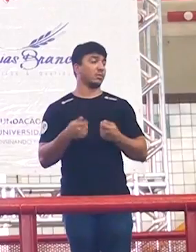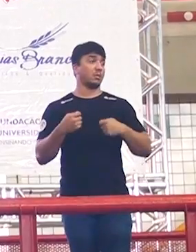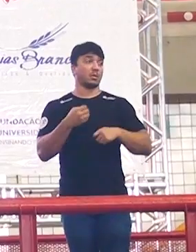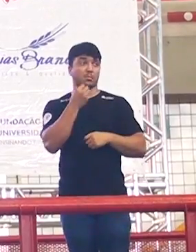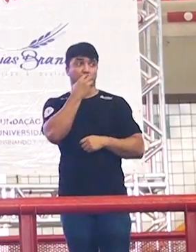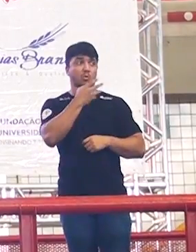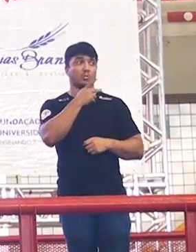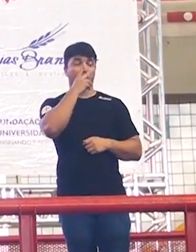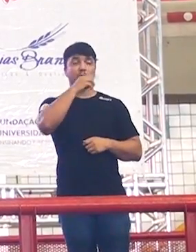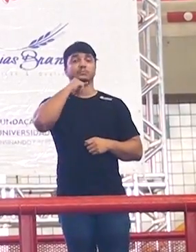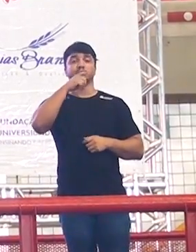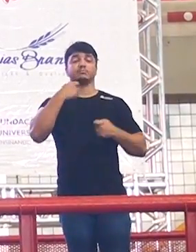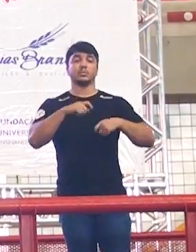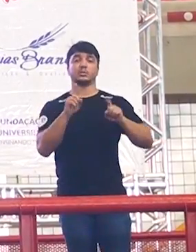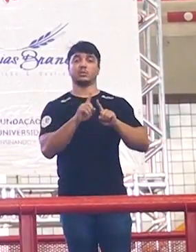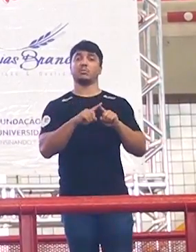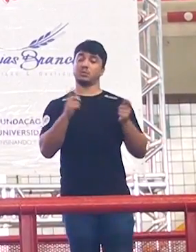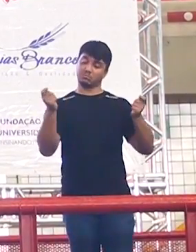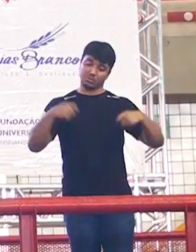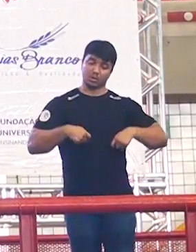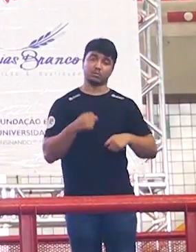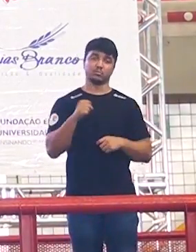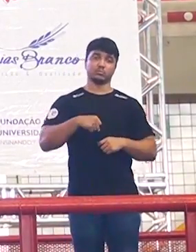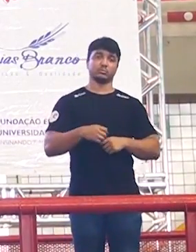disso, mas é possível sim.